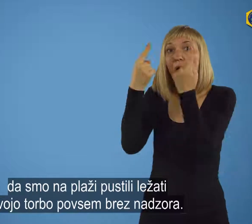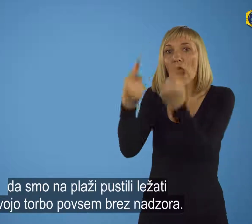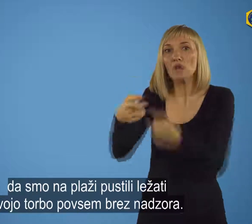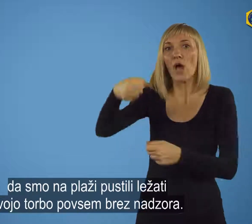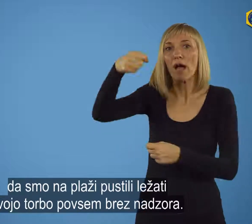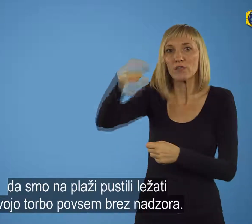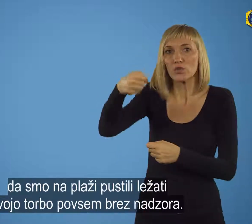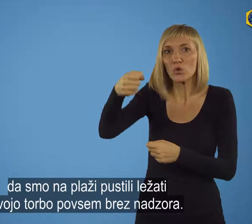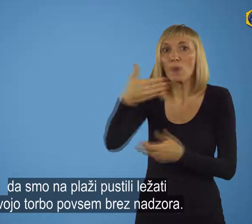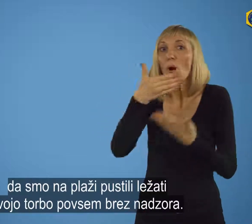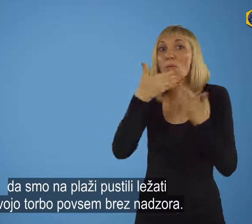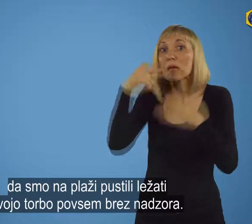nadzora.